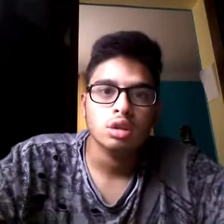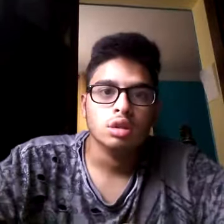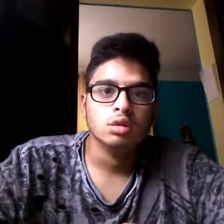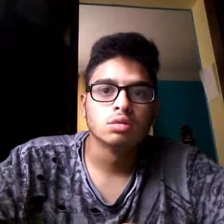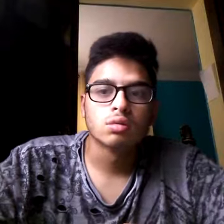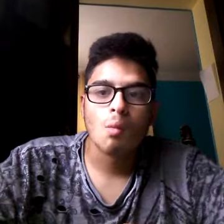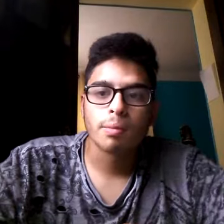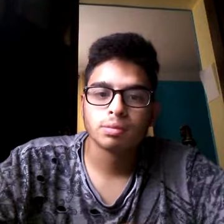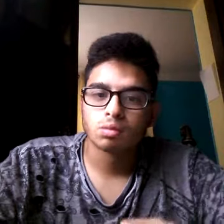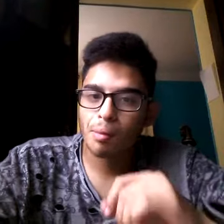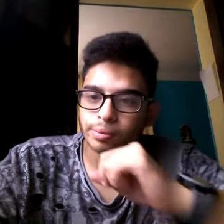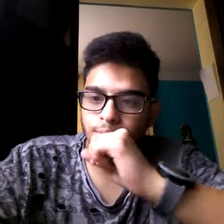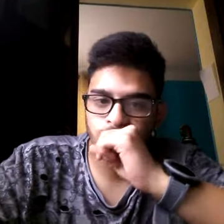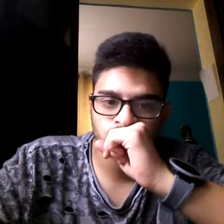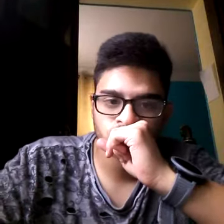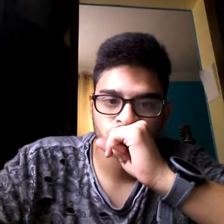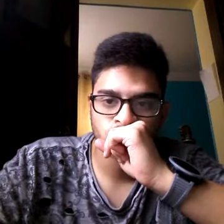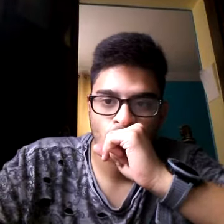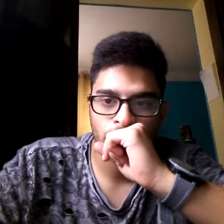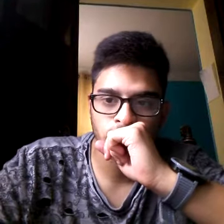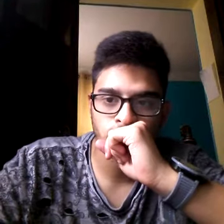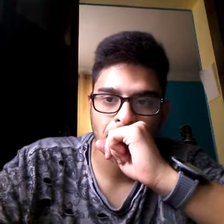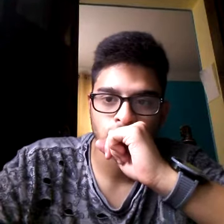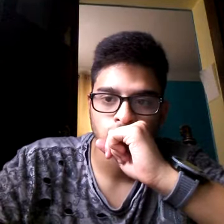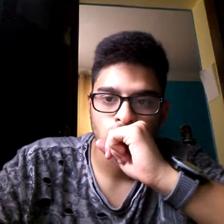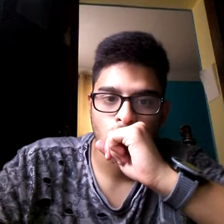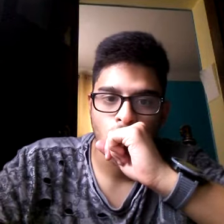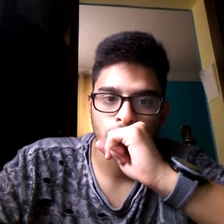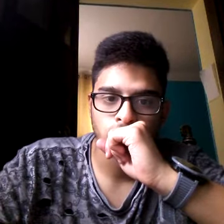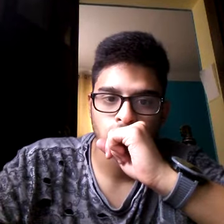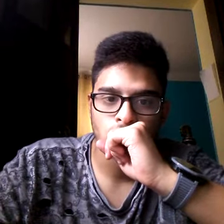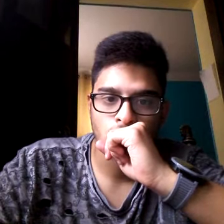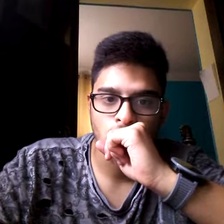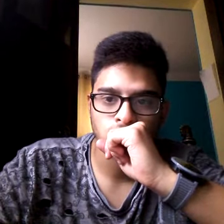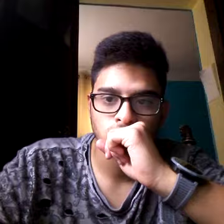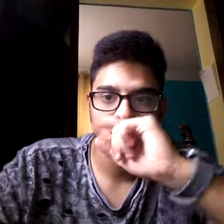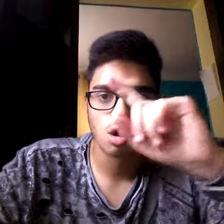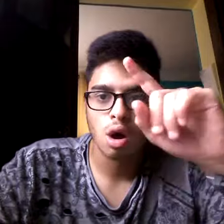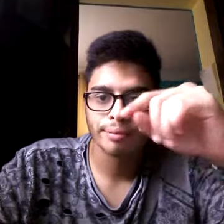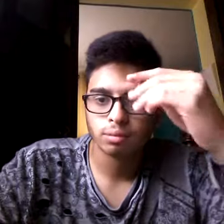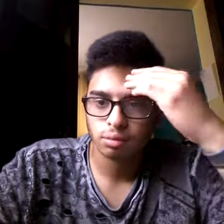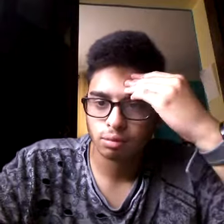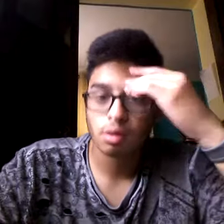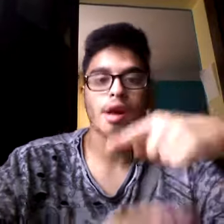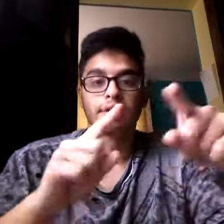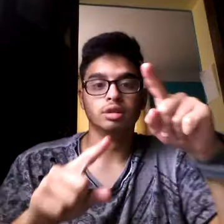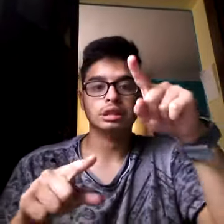Las aguas se remecieron y la tierra de los mexicanos se partió en pedazos. Justo el mismo día en que recordábamos que